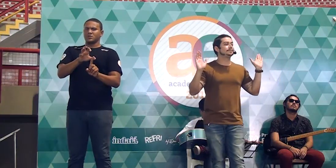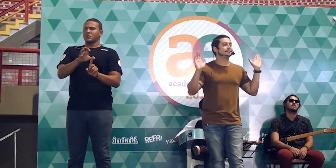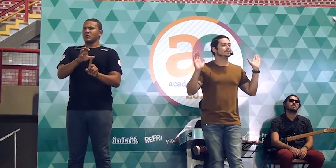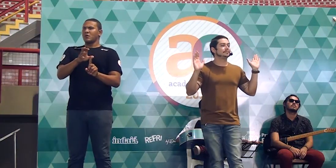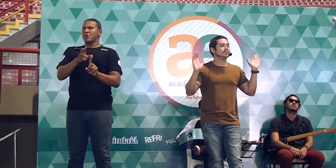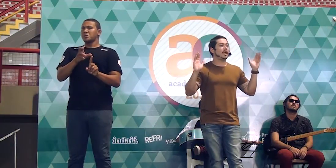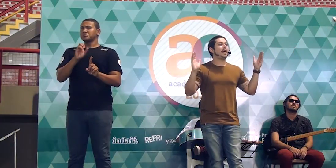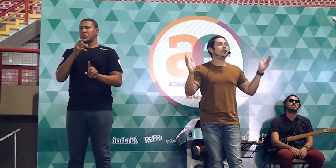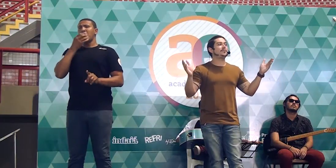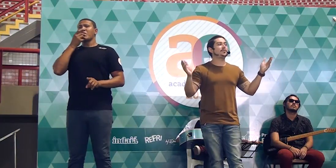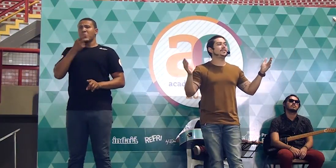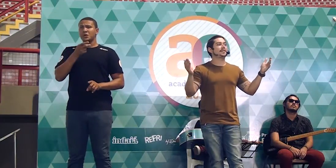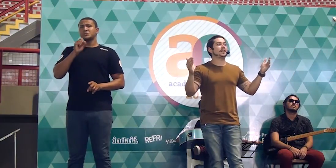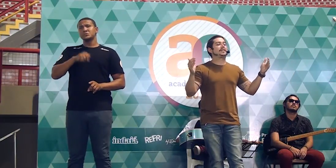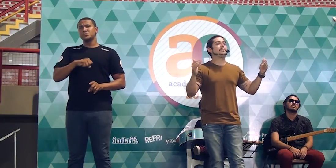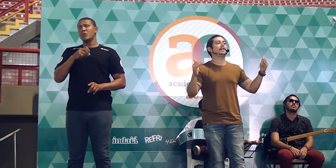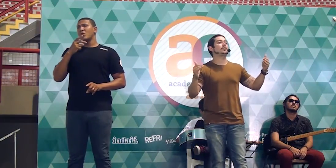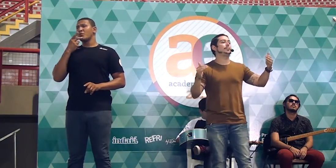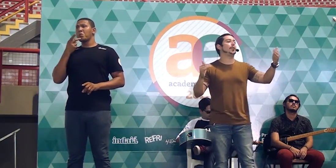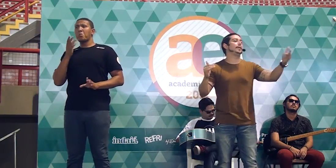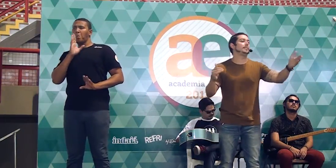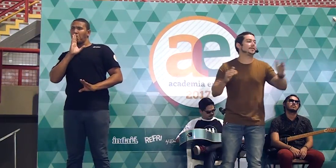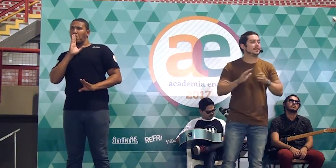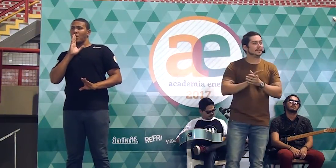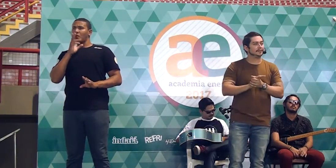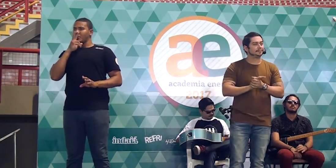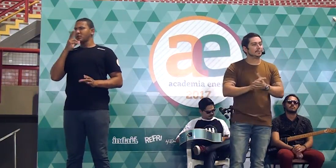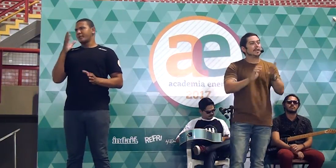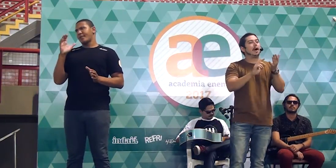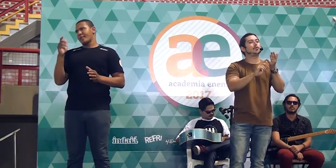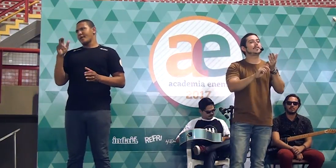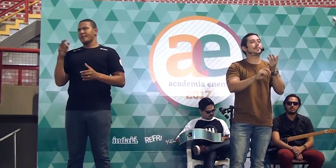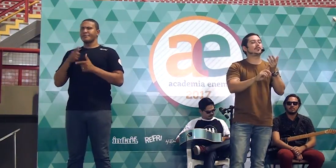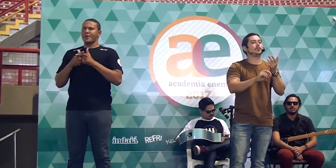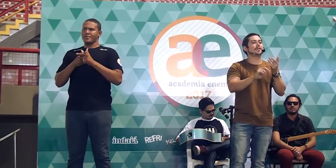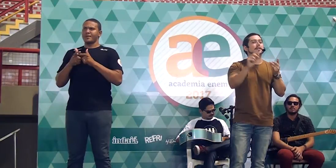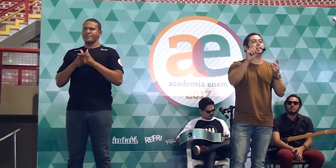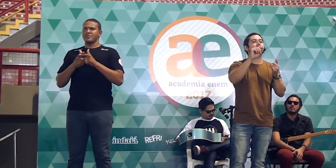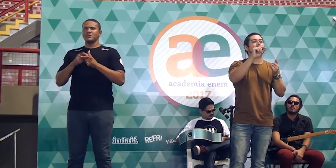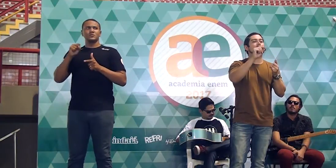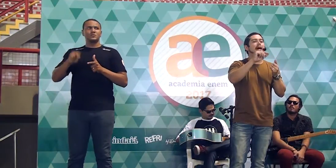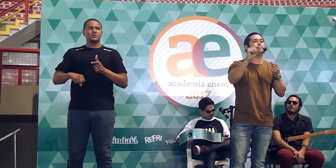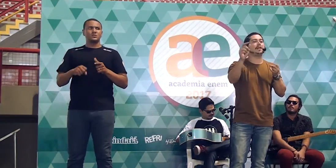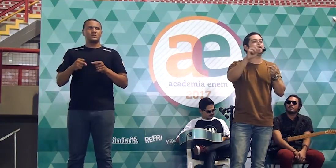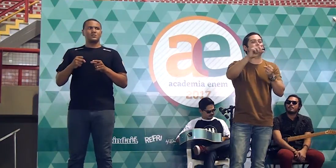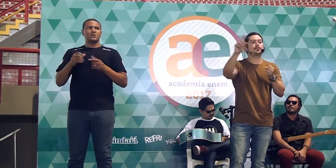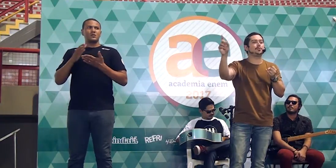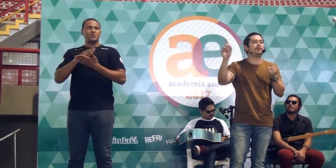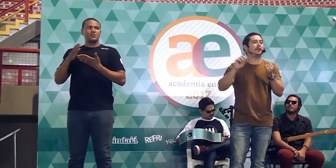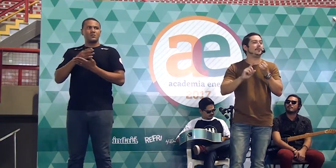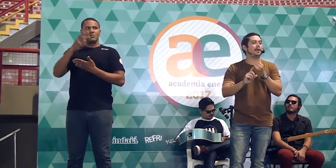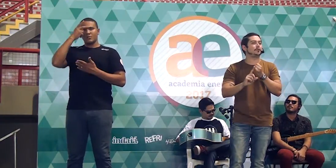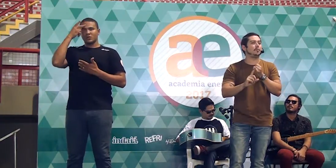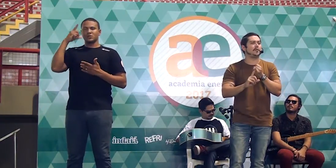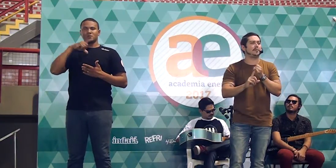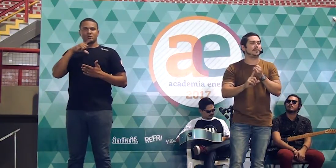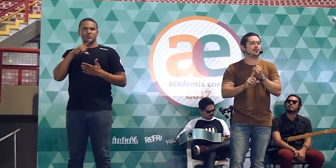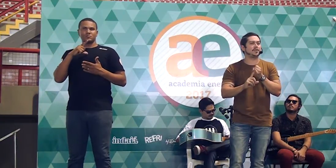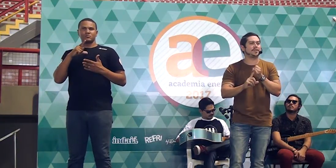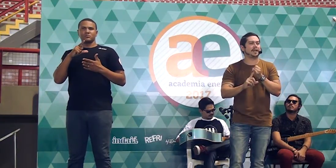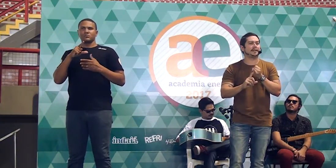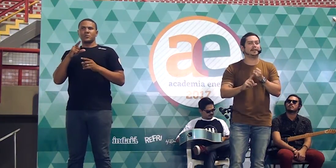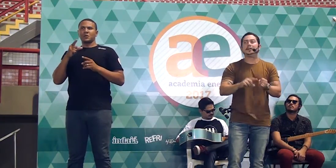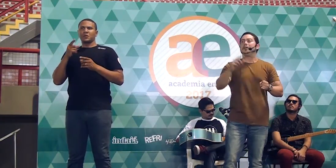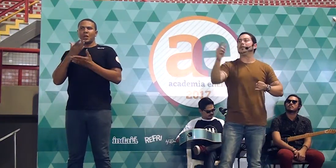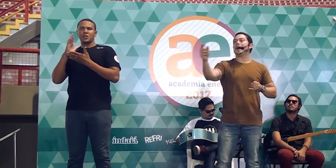dizer. É óbvio que isso ia trazer mais do que problemas. Algumas pessoas que claramente não tinham envolvimento com movimentos